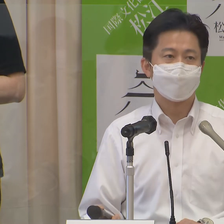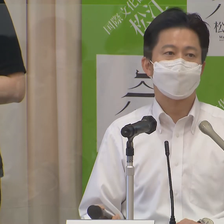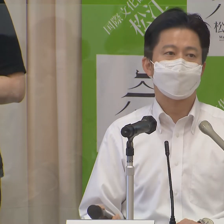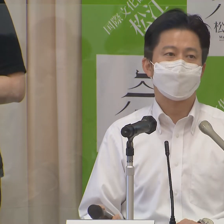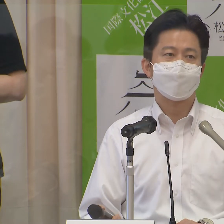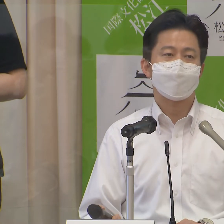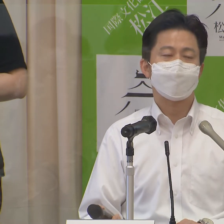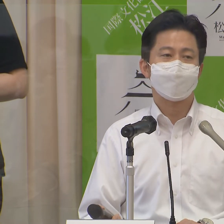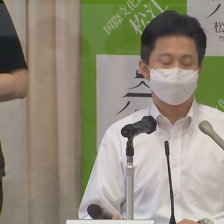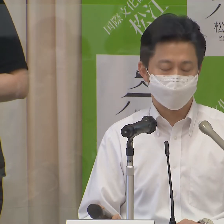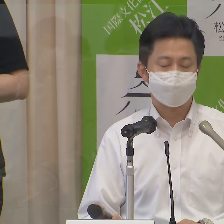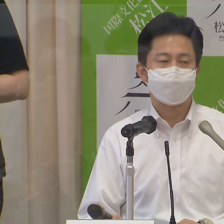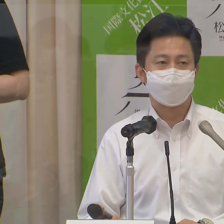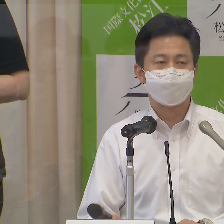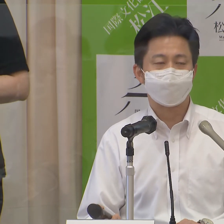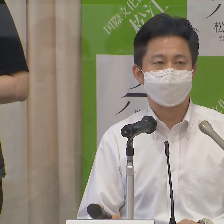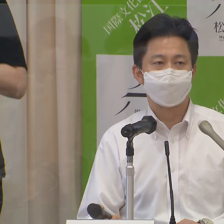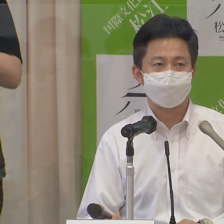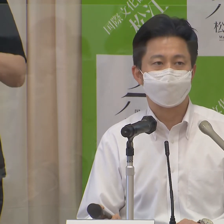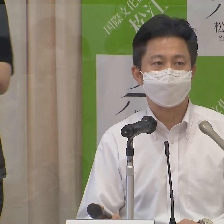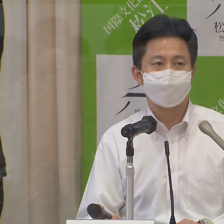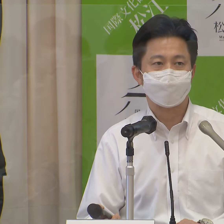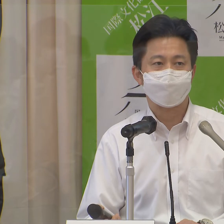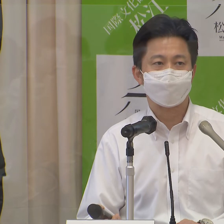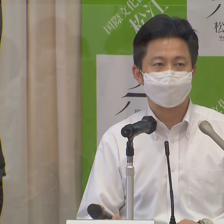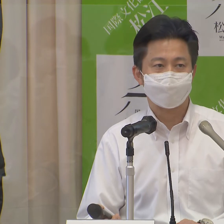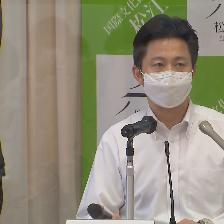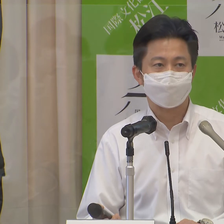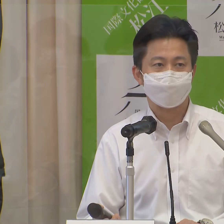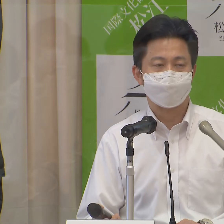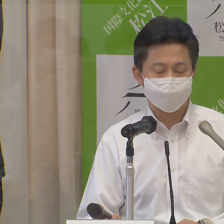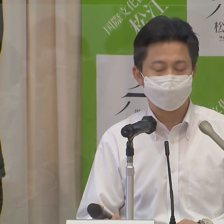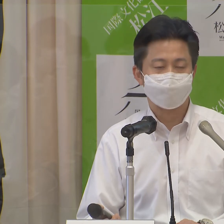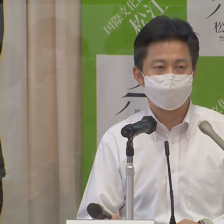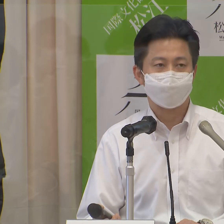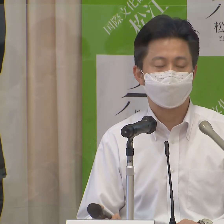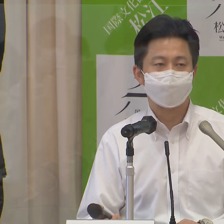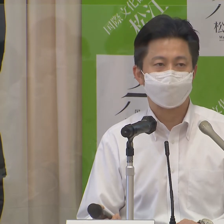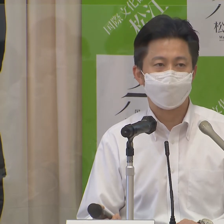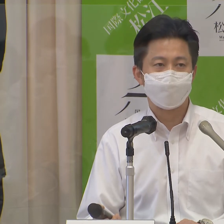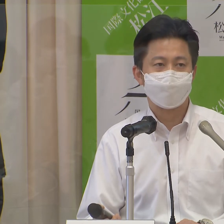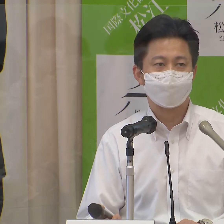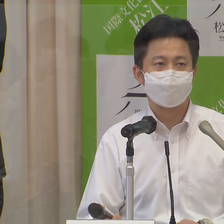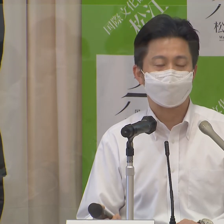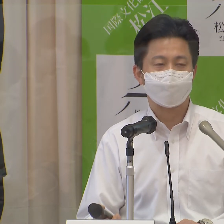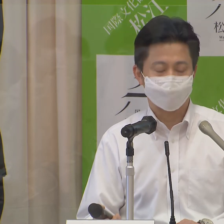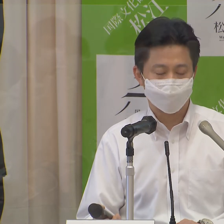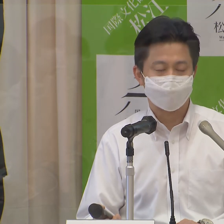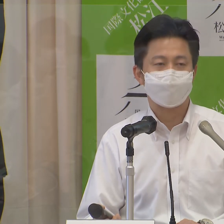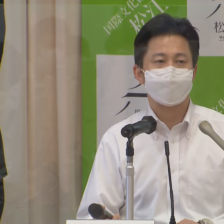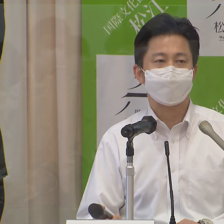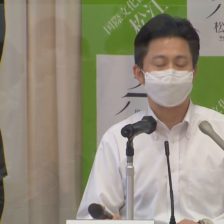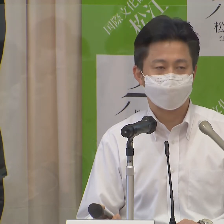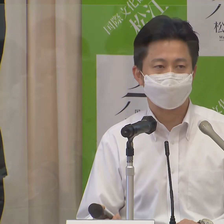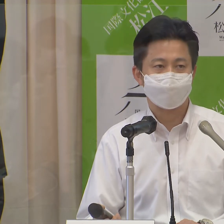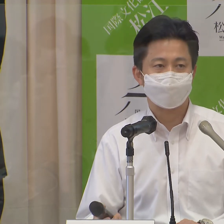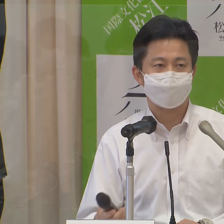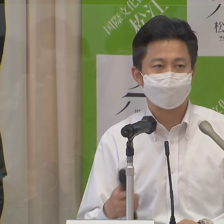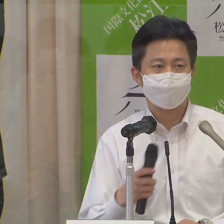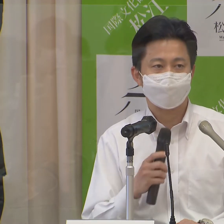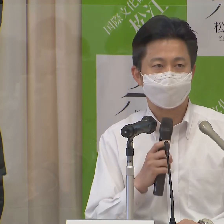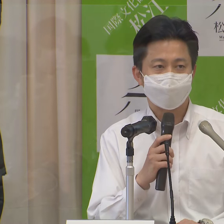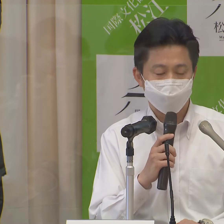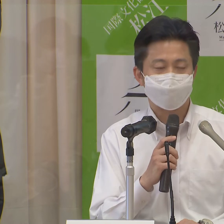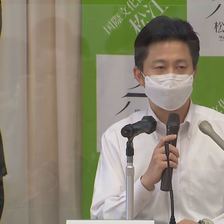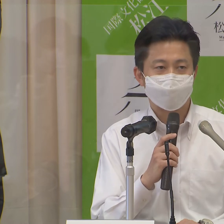本来の感染拡大防止っていうところの業務に軸足を置くので、 まあ、そういうのに伴って縮小するという